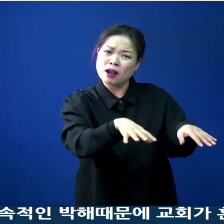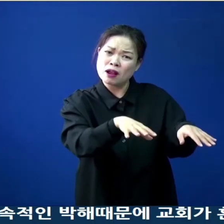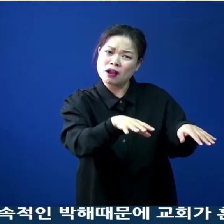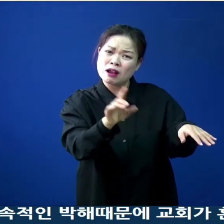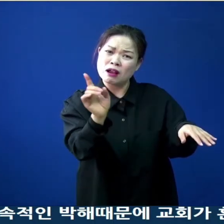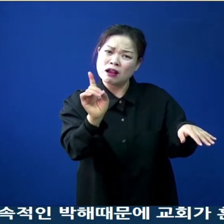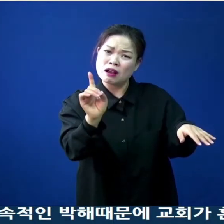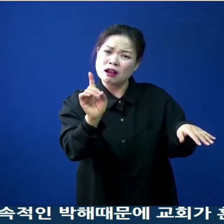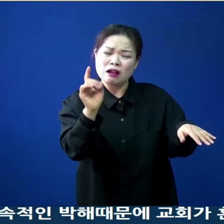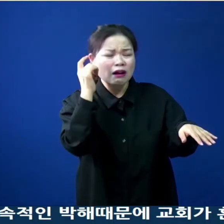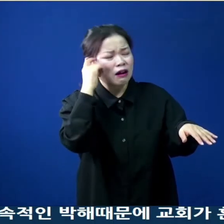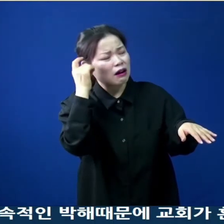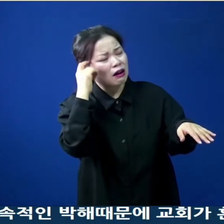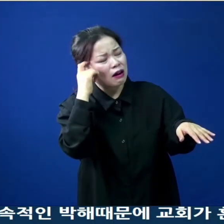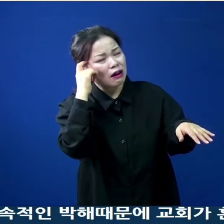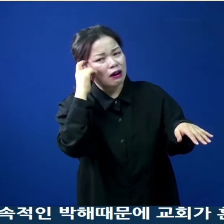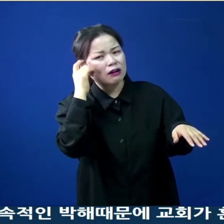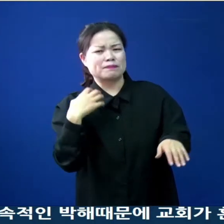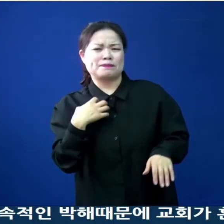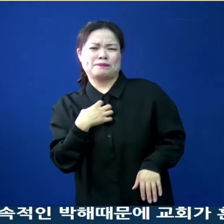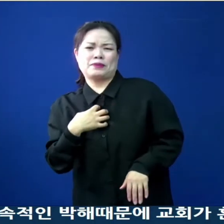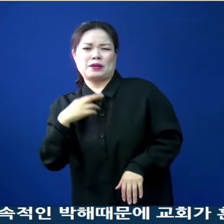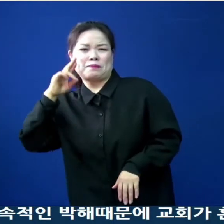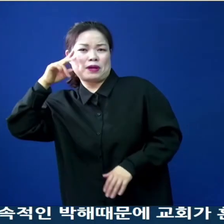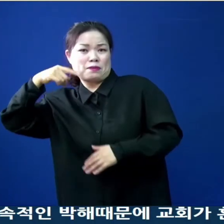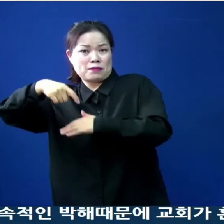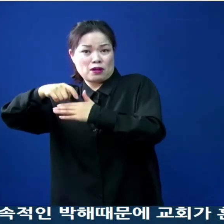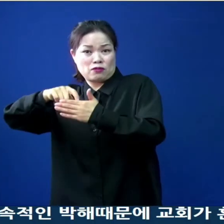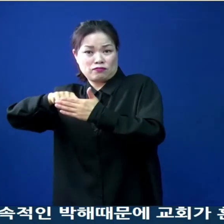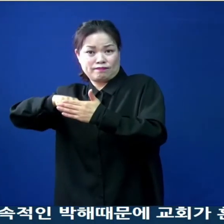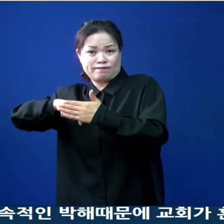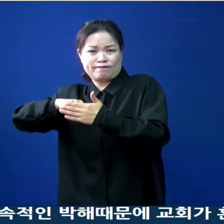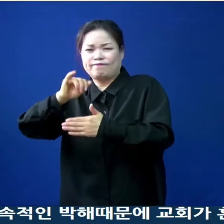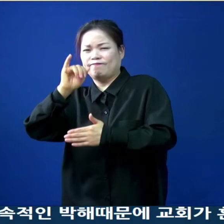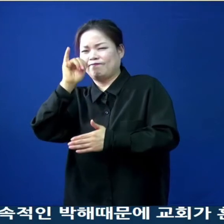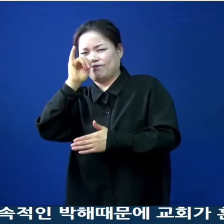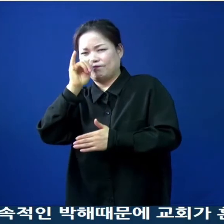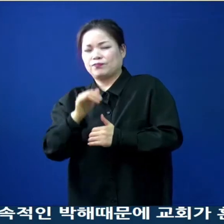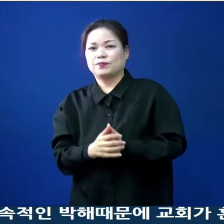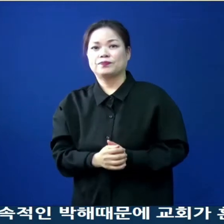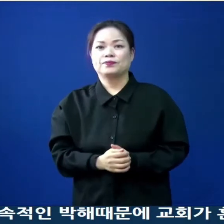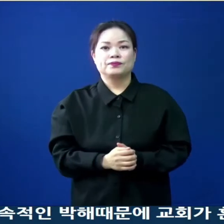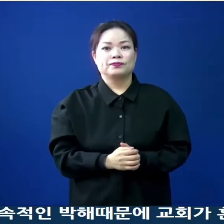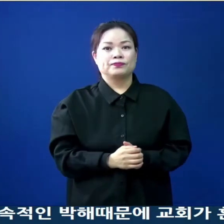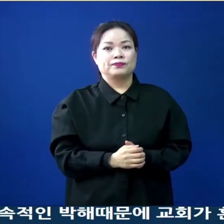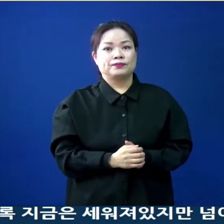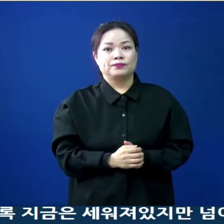하는 그런 염려가 바울의 마음 가운데 있었던 것입니다.